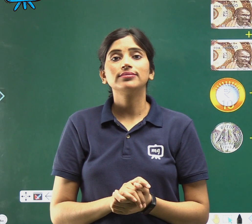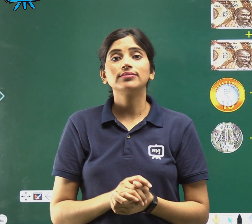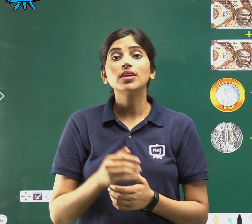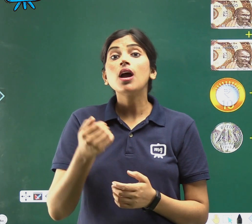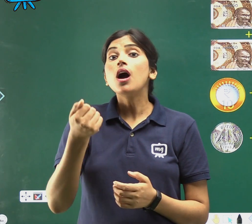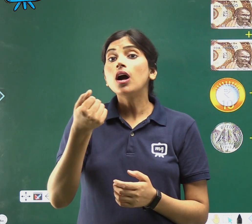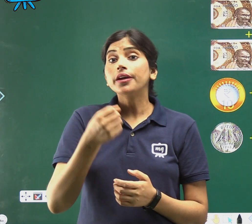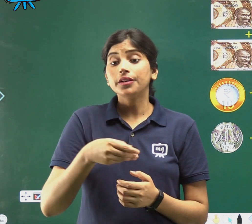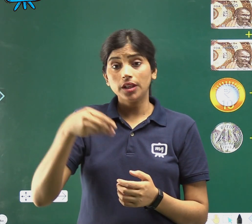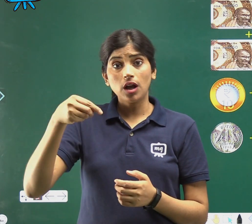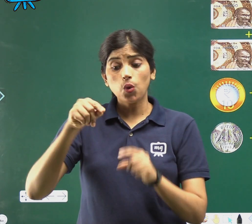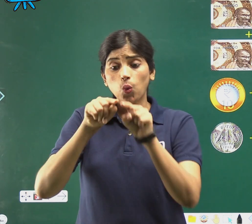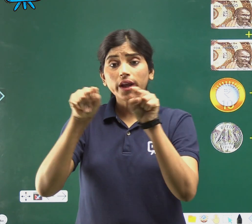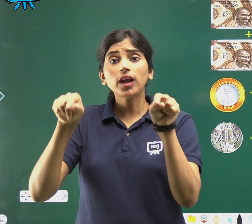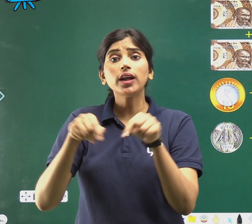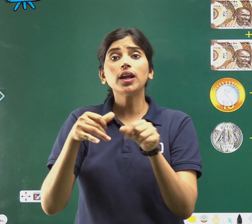कितने का नोट है बच्चों?